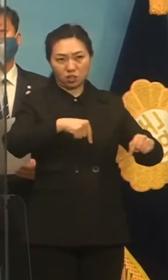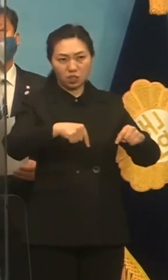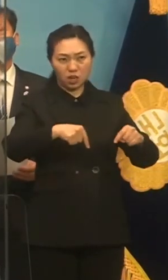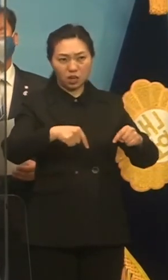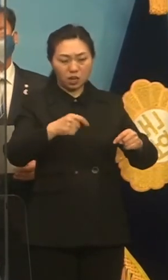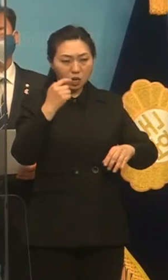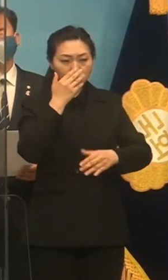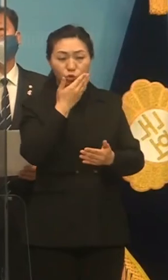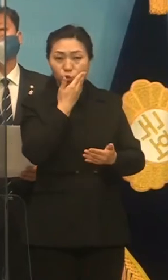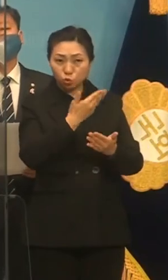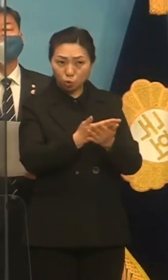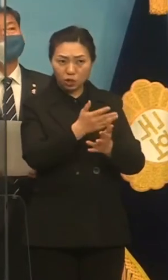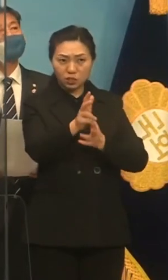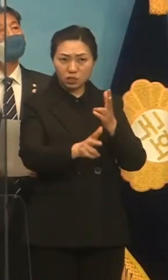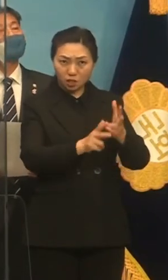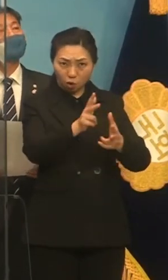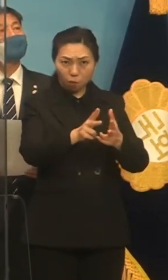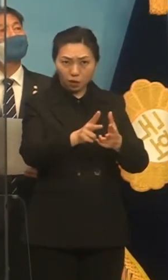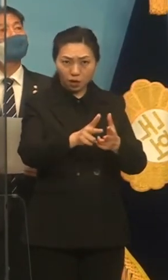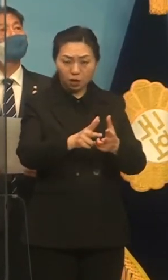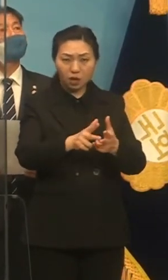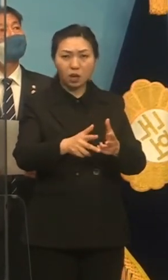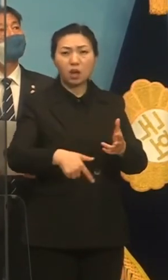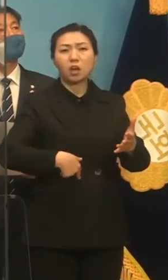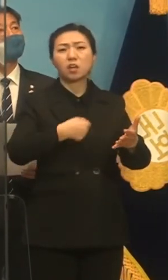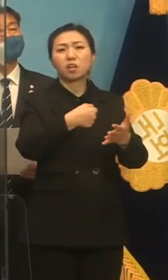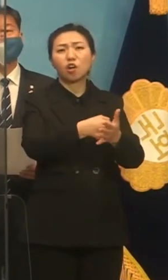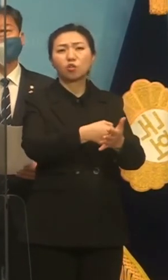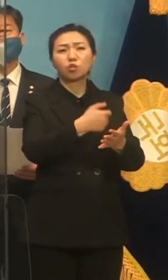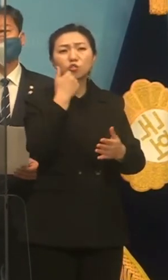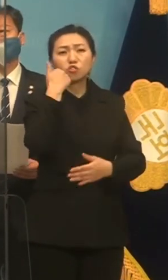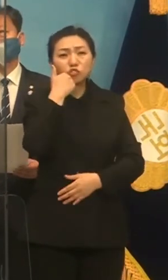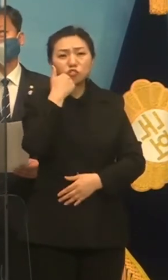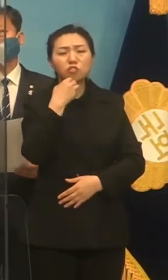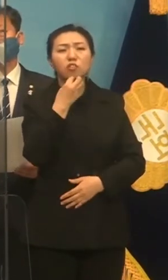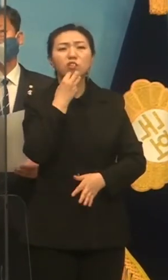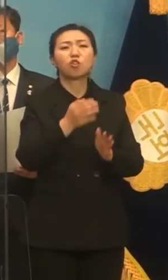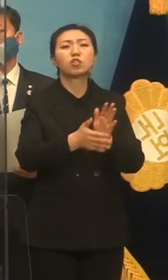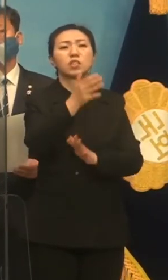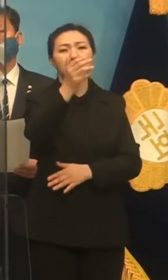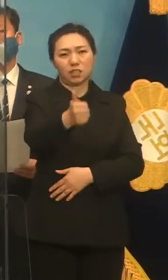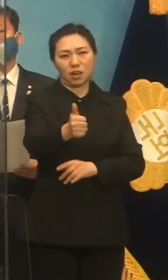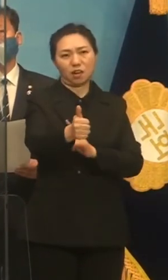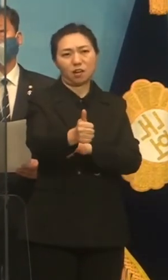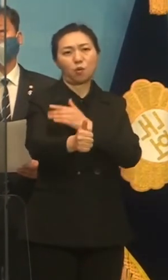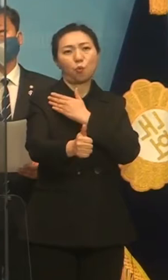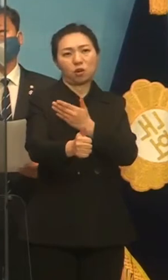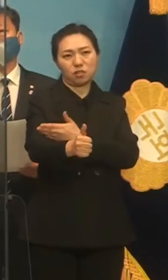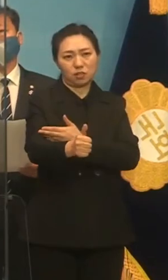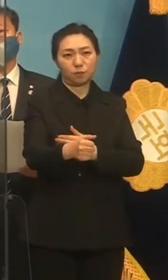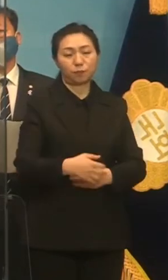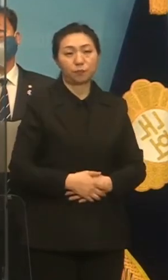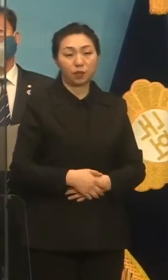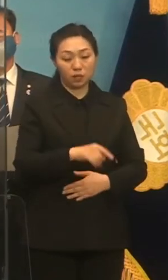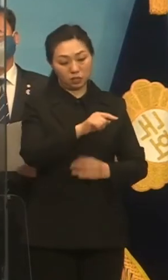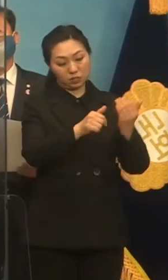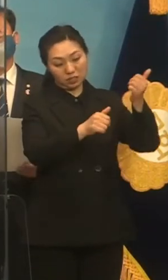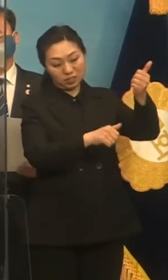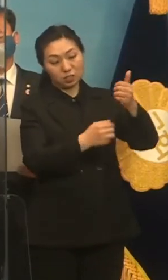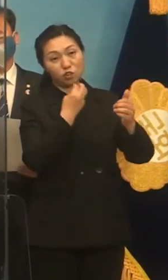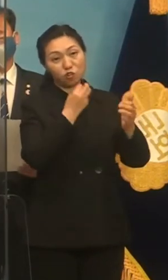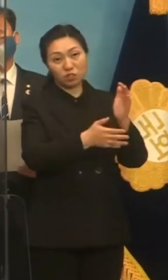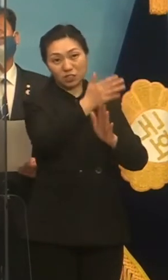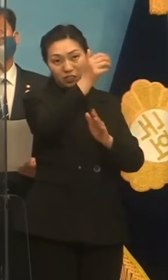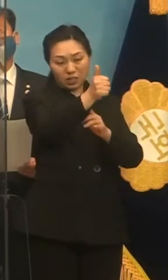기본 방향에 란 외상에 로 짠 시장 하게 되요 국장은 시장 간 의